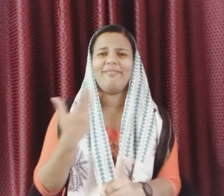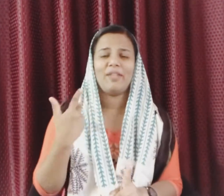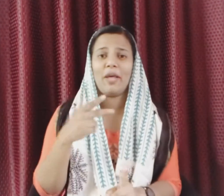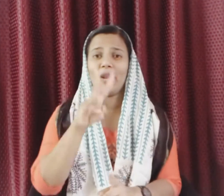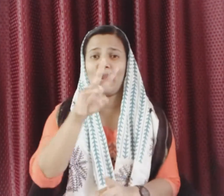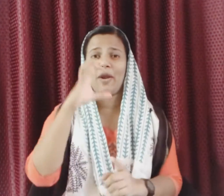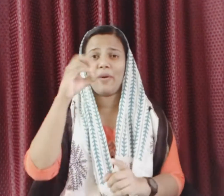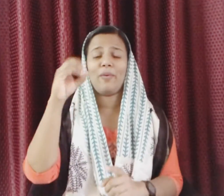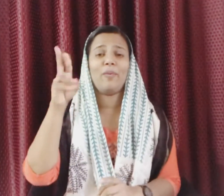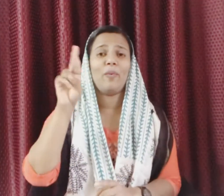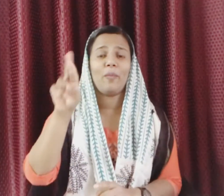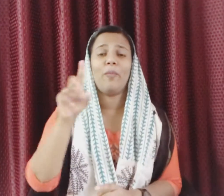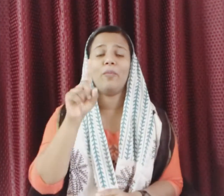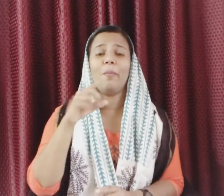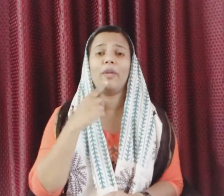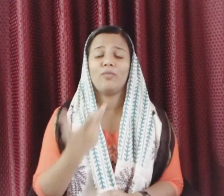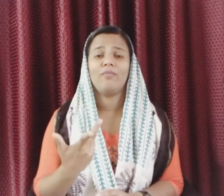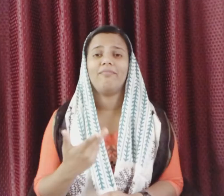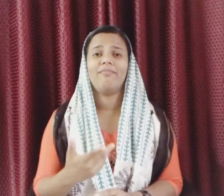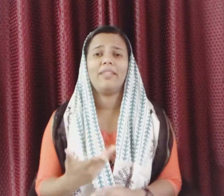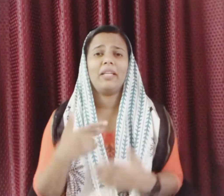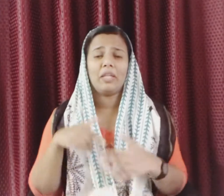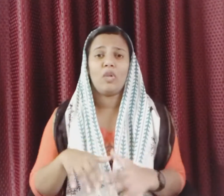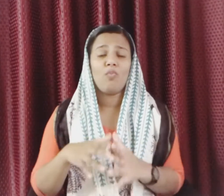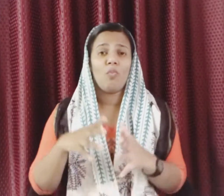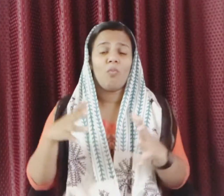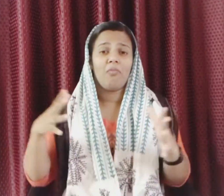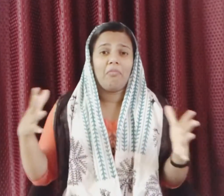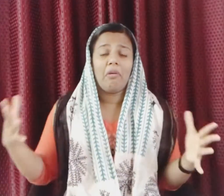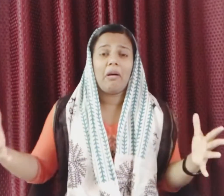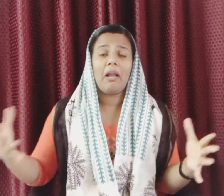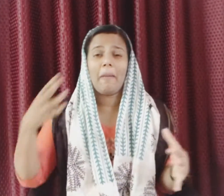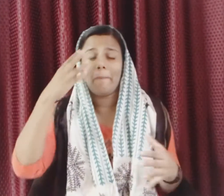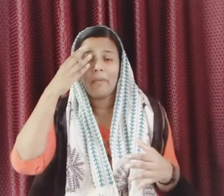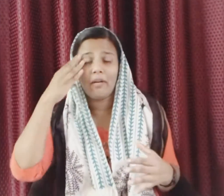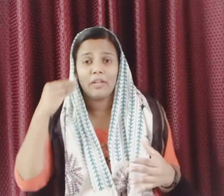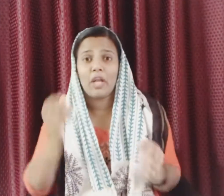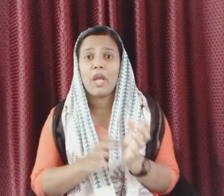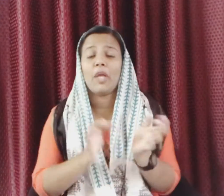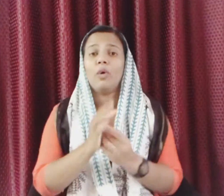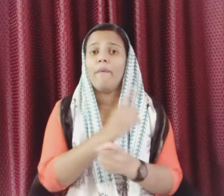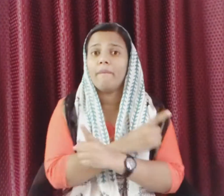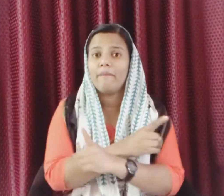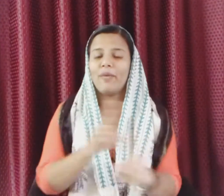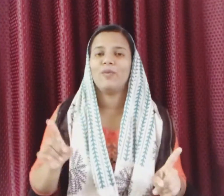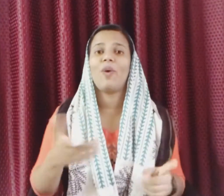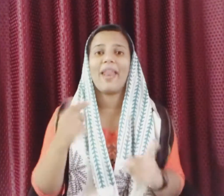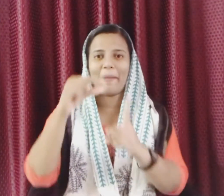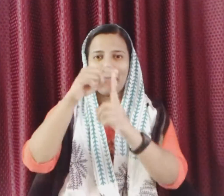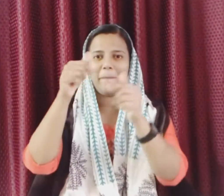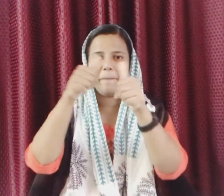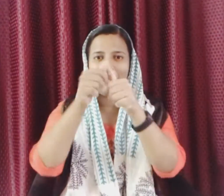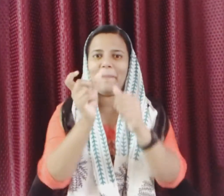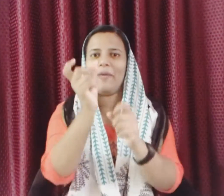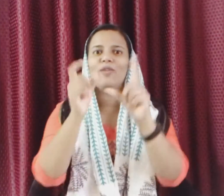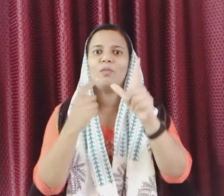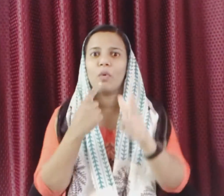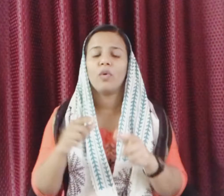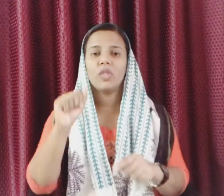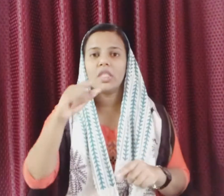പൗലോസ് 2 കൊരിന്ത്യലേഖനം 1 ഒരു പദം പറയുന്നുണ്ട്, ഇത്ര ഭയങ്കര മരണത്തിൽ നിന്നും ദൈവം ഞങ്ങളെ വിടുവിച്ചു. ആമേൻ. തൻ്റെ ജീവിതാനുഭവമാണ്,